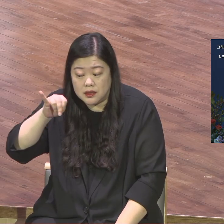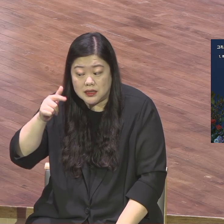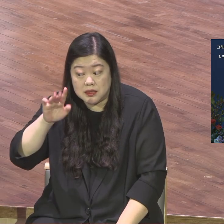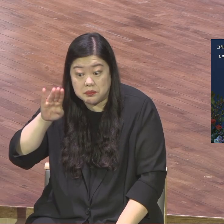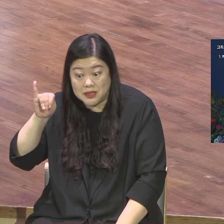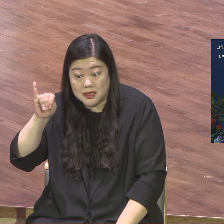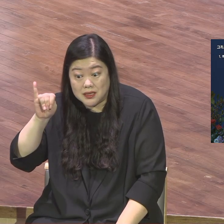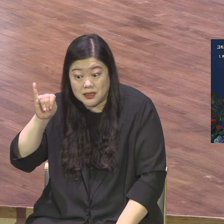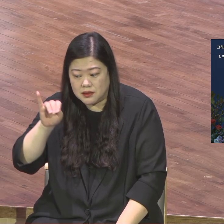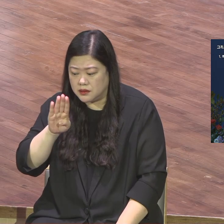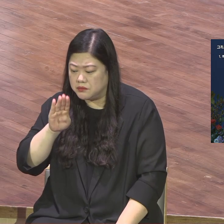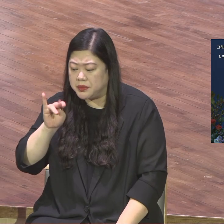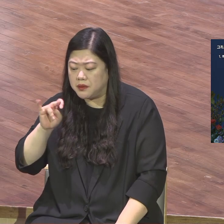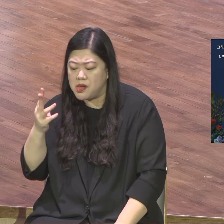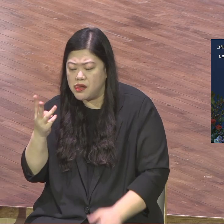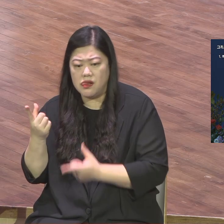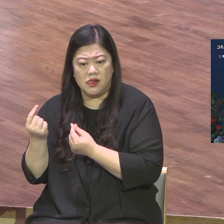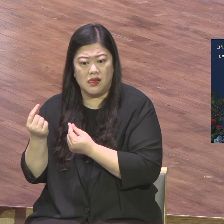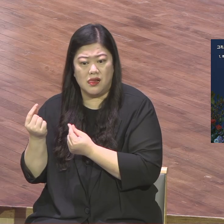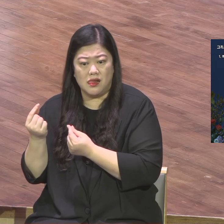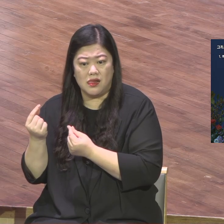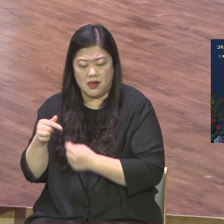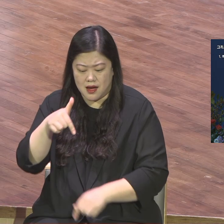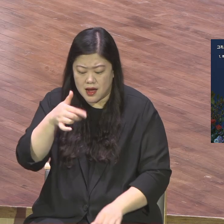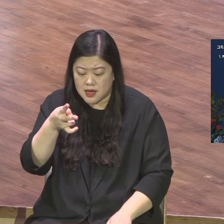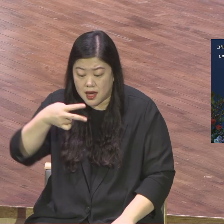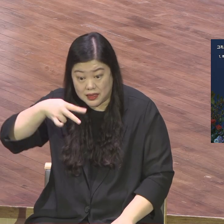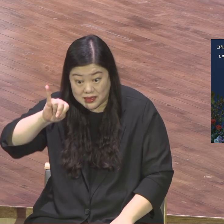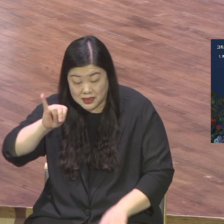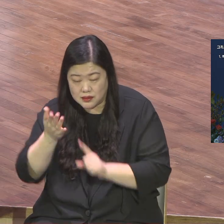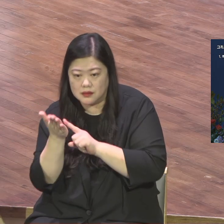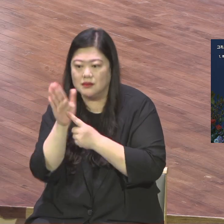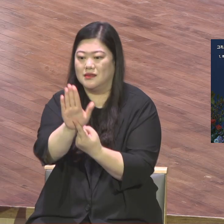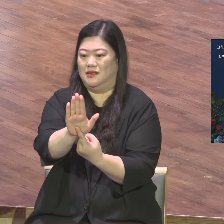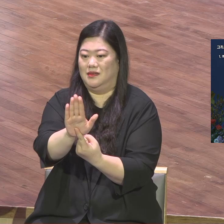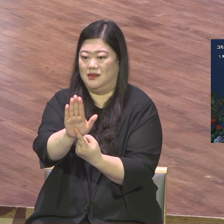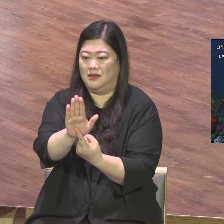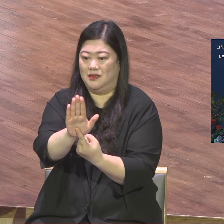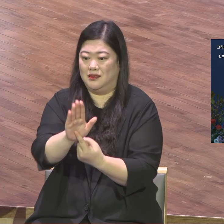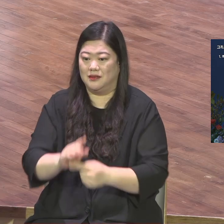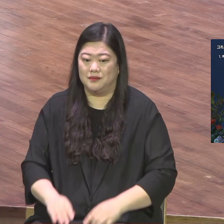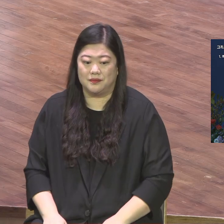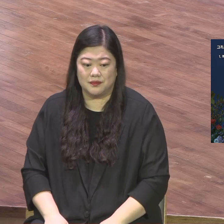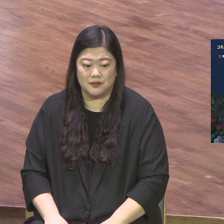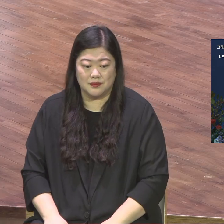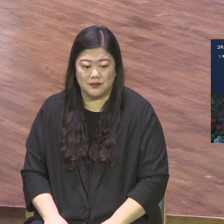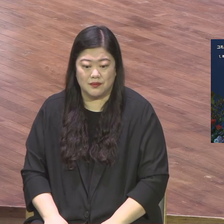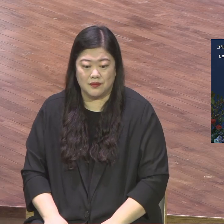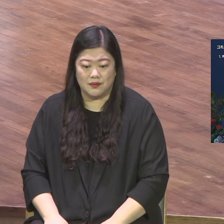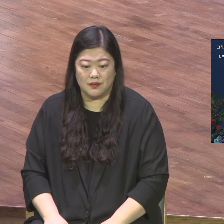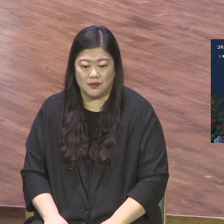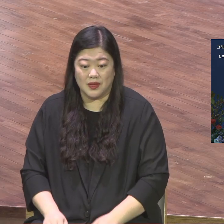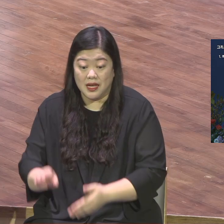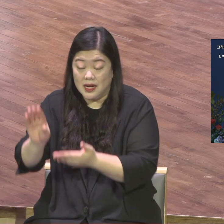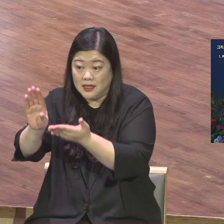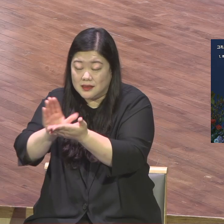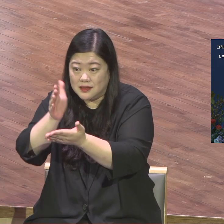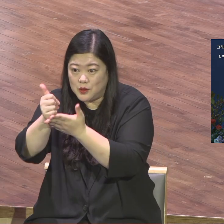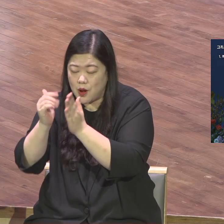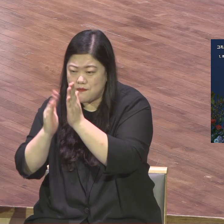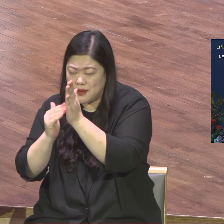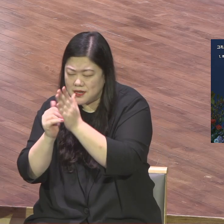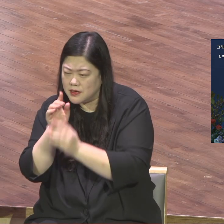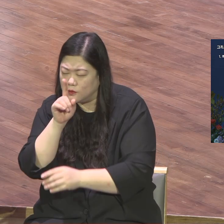그랬어요. 이렇게 그리스도의 이 비밀은 신비의 계시를 따라 된 것이기